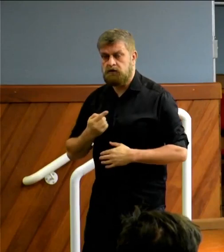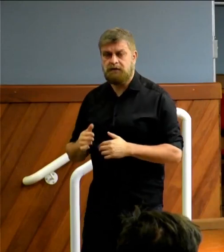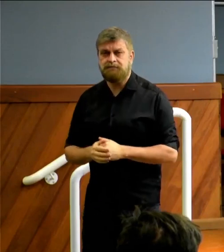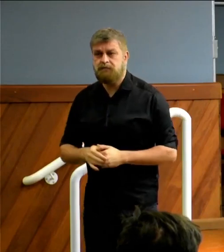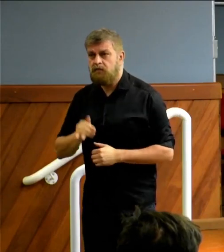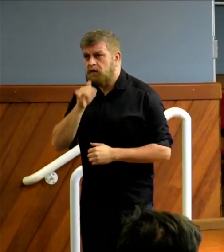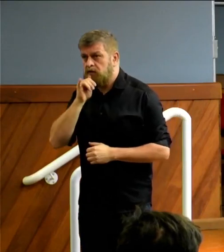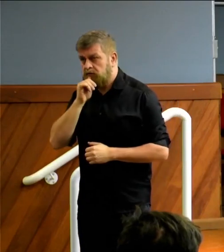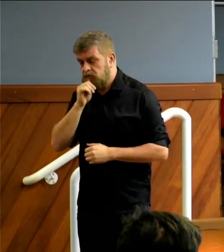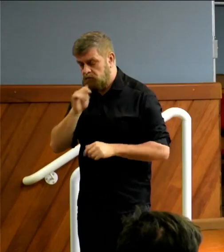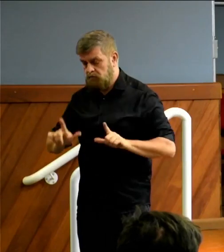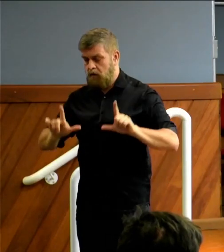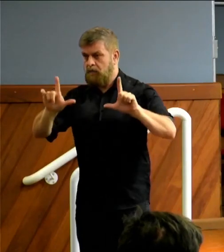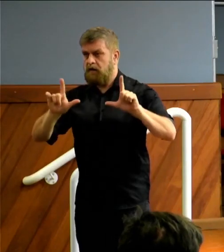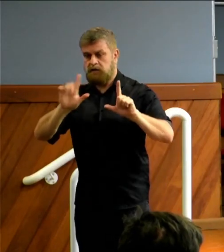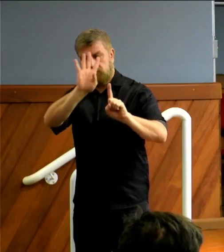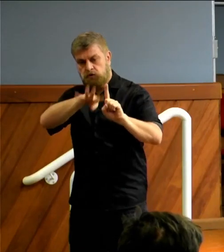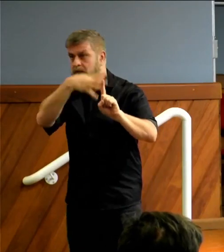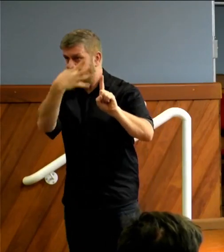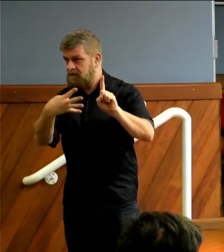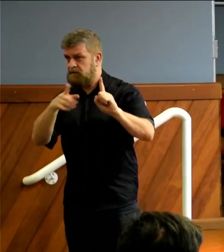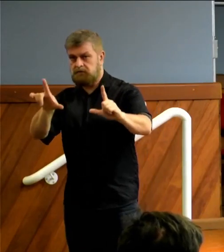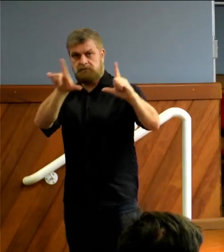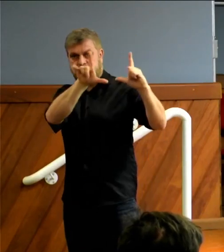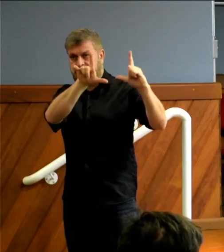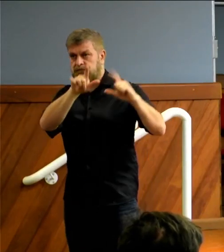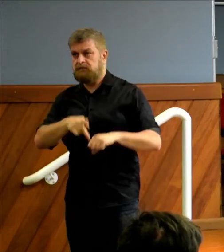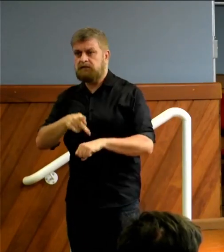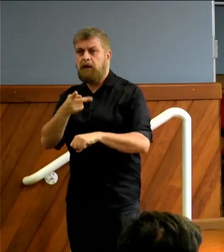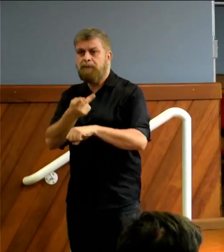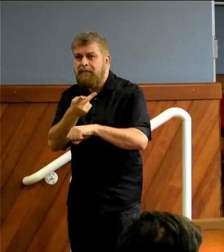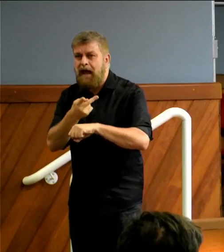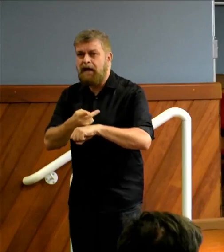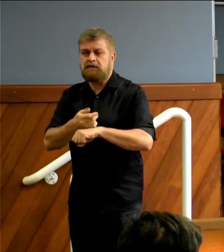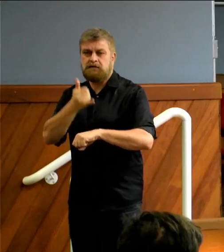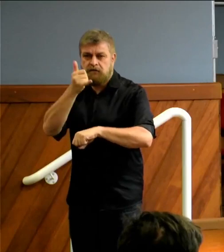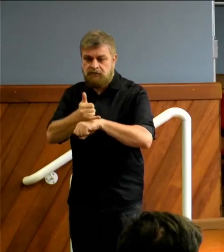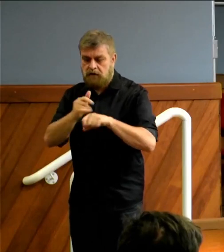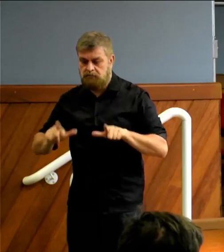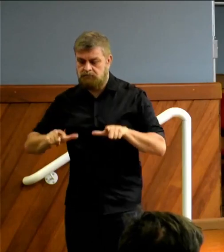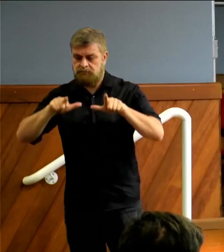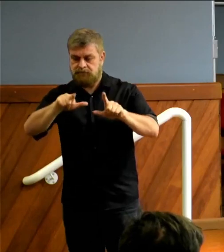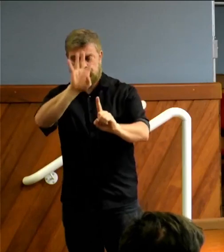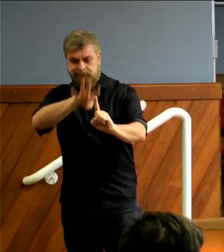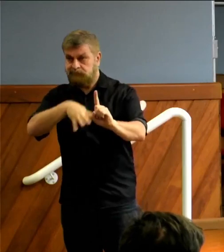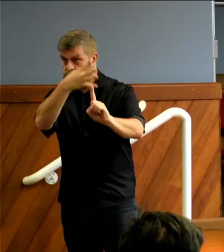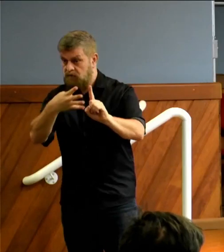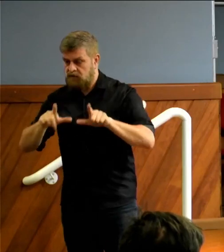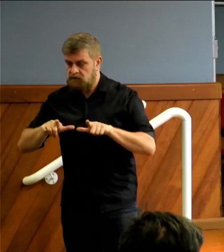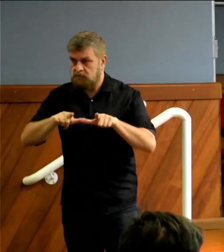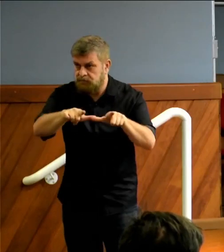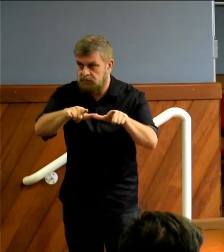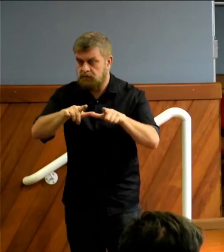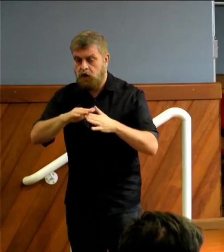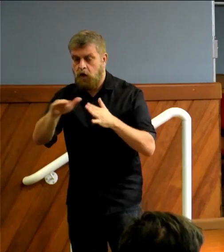de homenagem. Sabe essas plaquinhas de homenagem, de prata, de metal, assim, que são dadas para as pessoas? Todas essas placas,